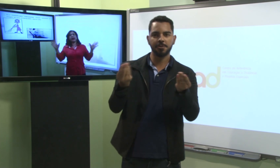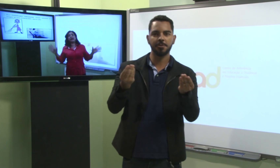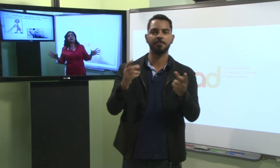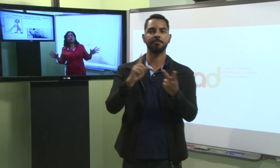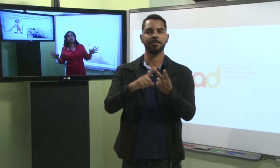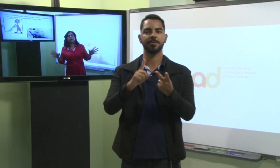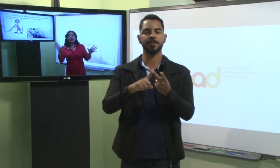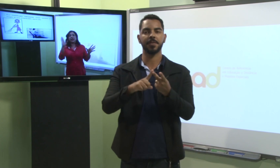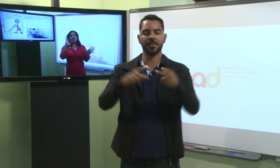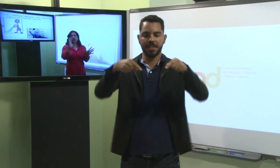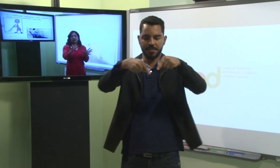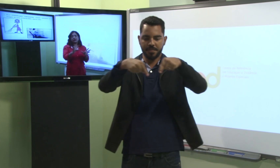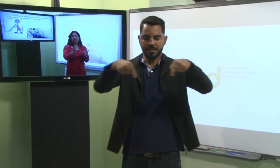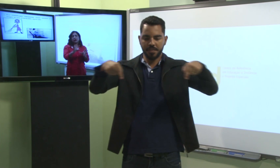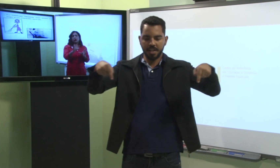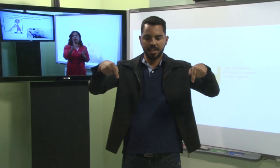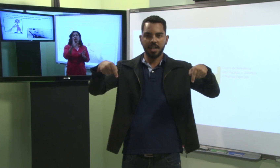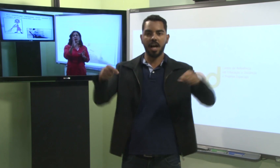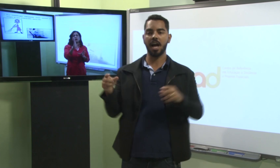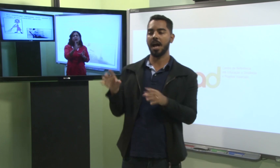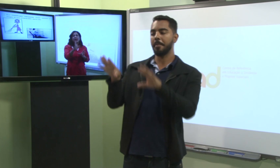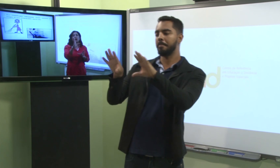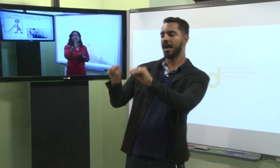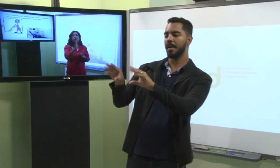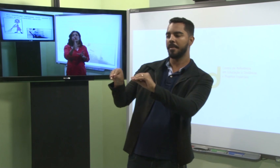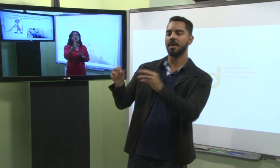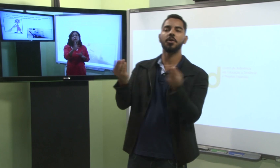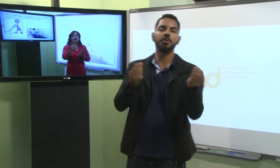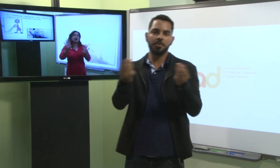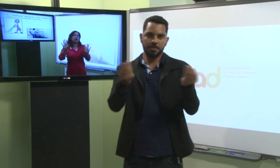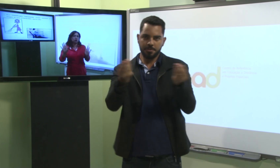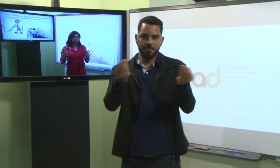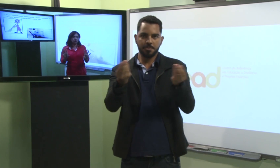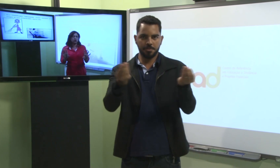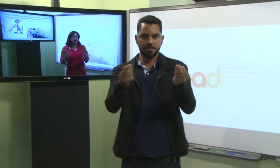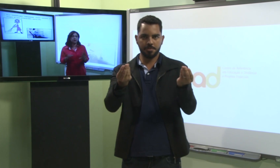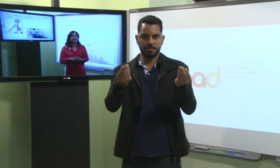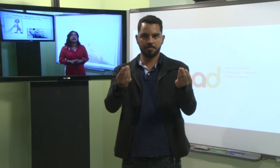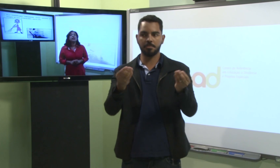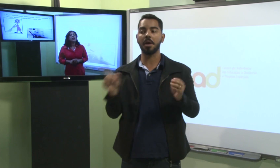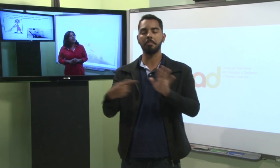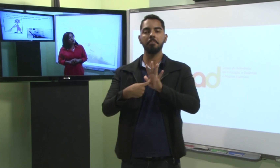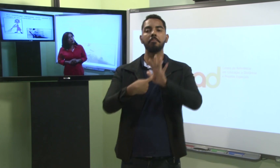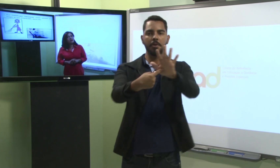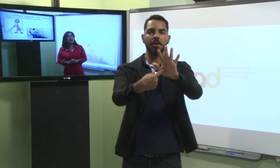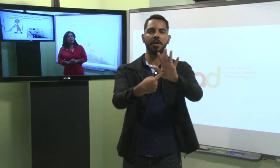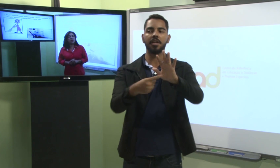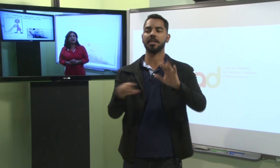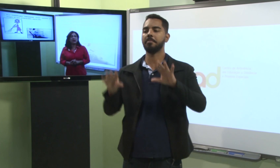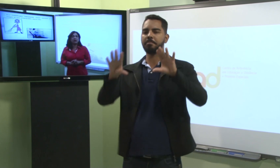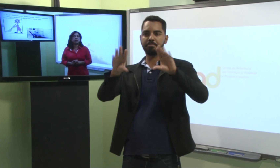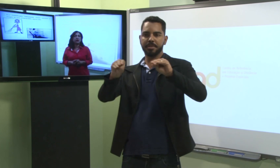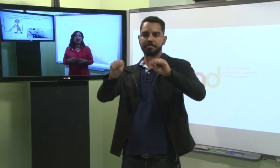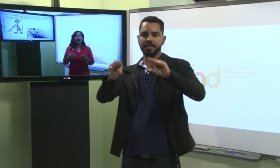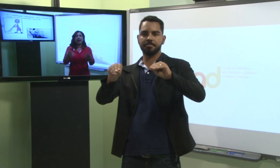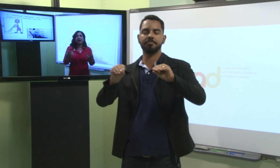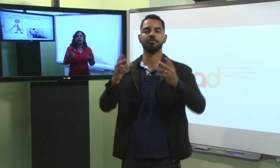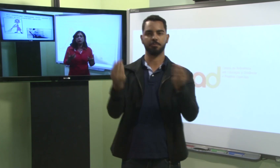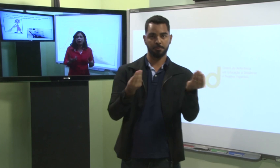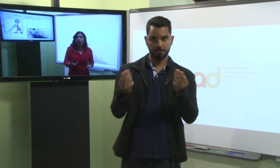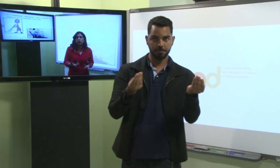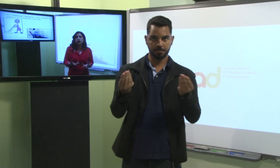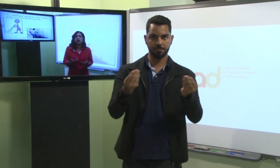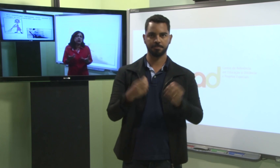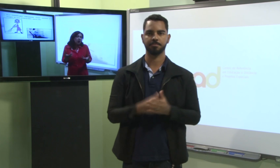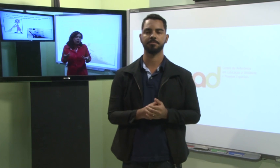Bom, em resumo, este classificador vai mostrar como se usa alguma coisa. E como exemplo, nós temos carregando